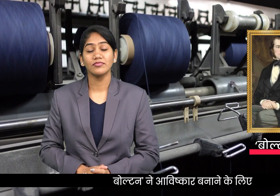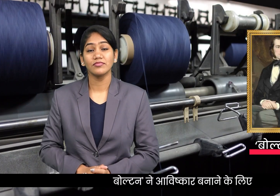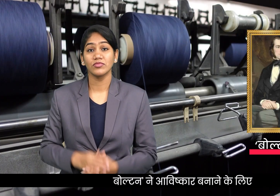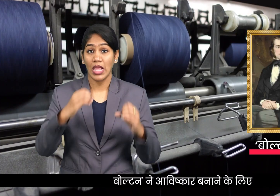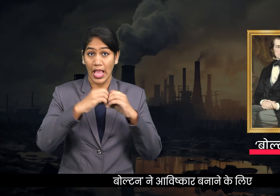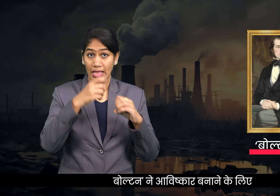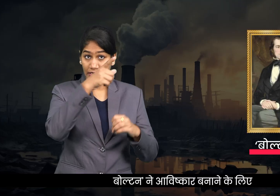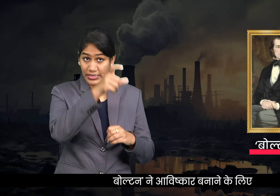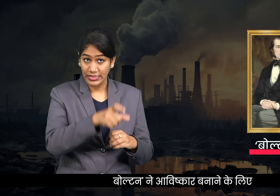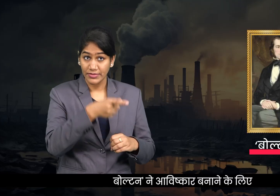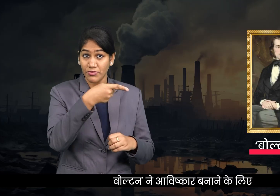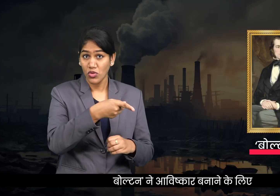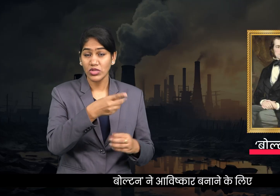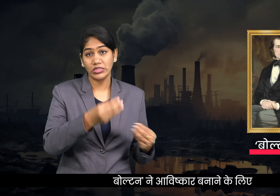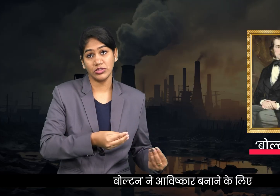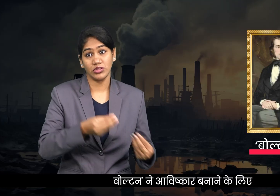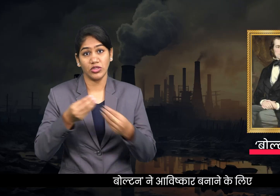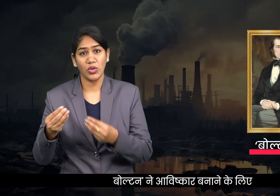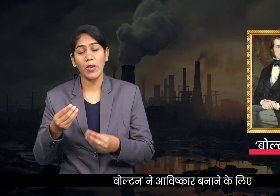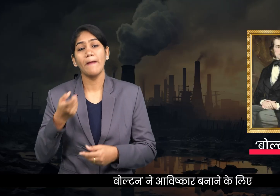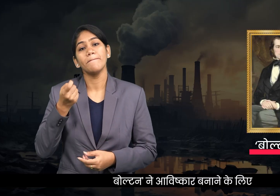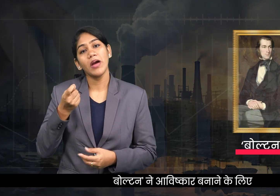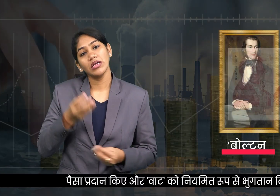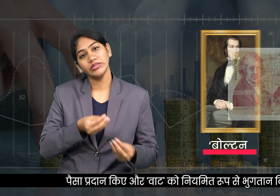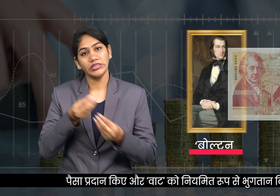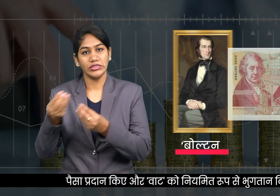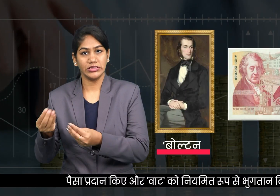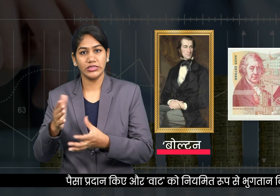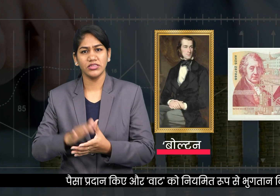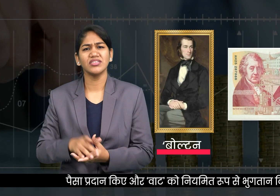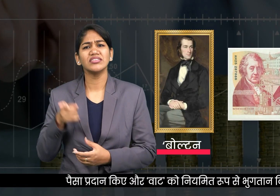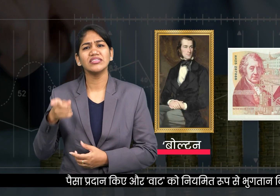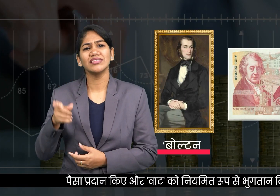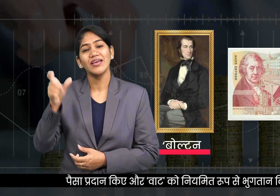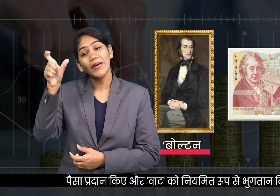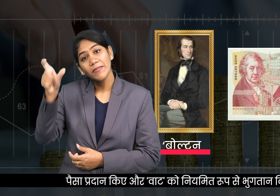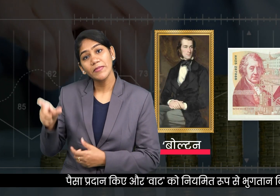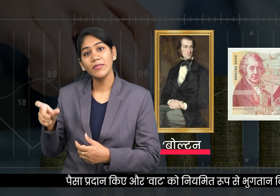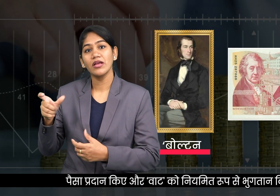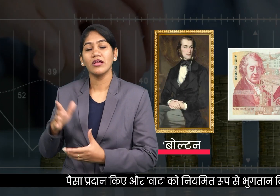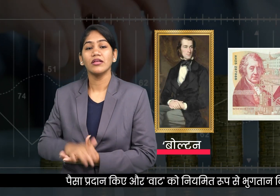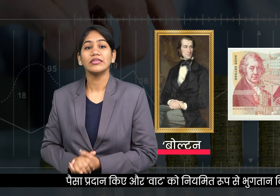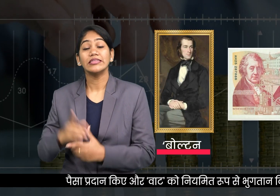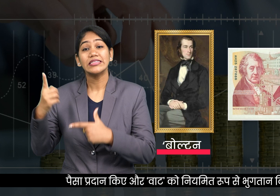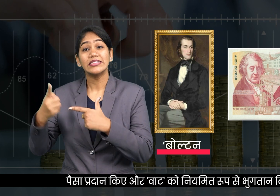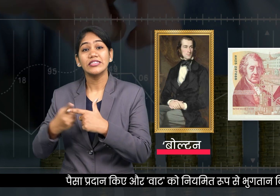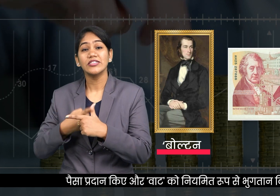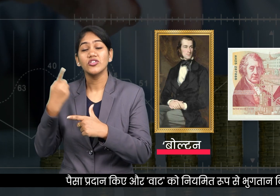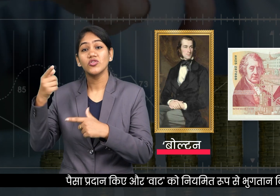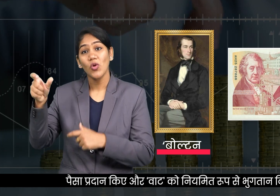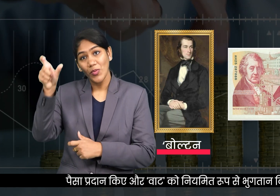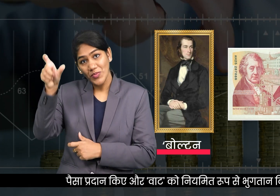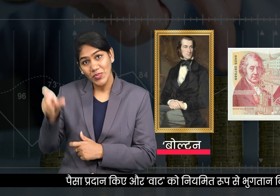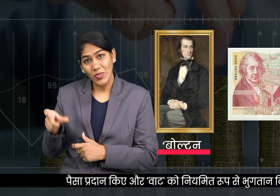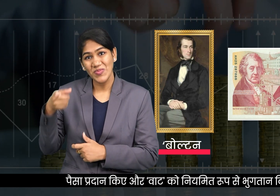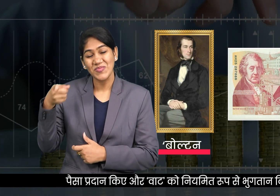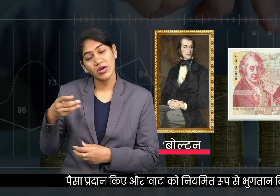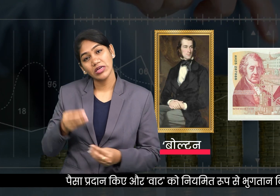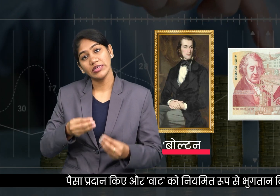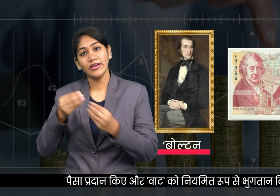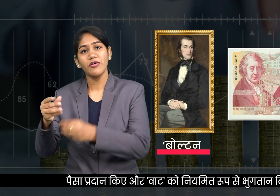बोल्टन ने आविष्कार बनाने के लिए पैसा प्रदान किया और वॉट को नियमित रूप